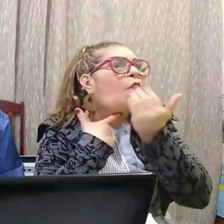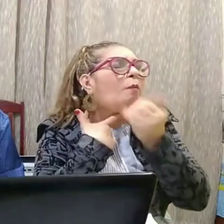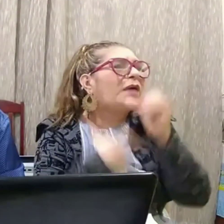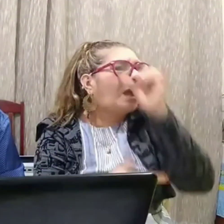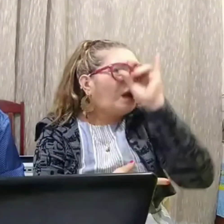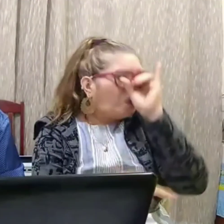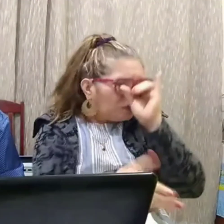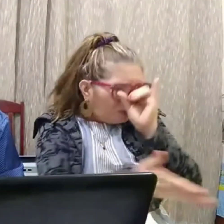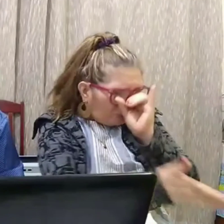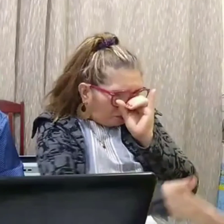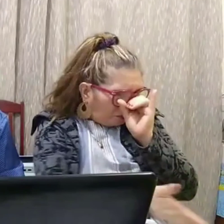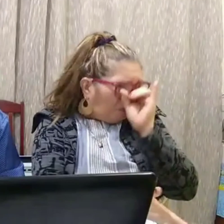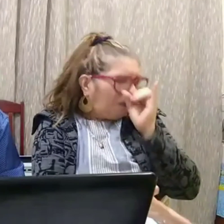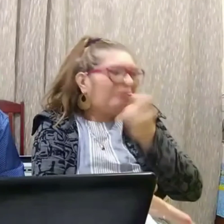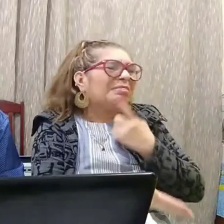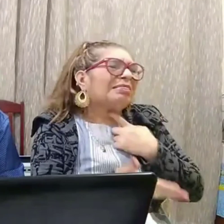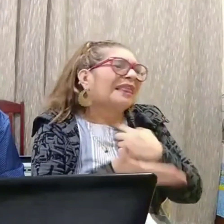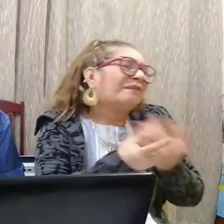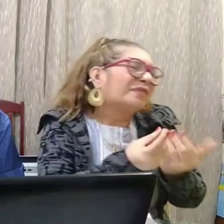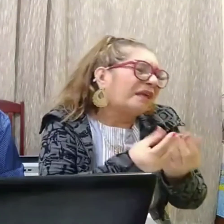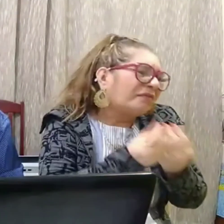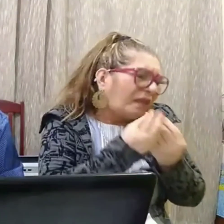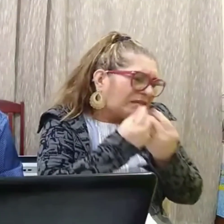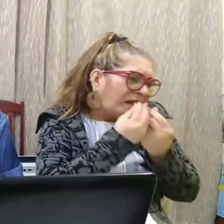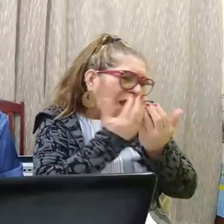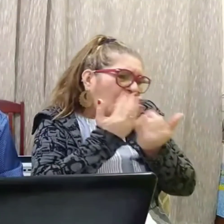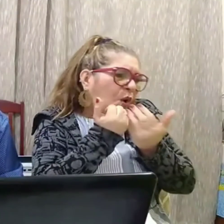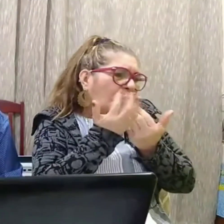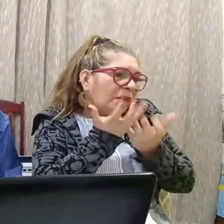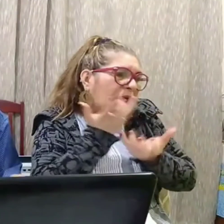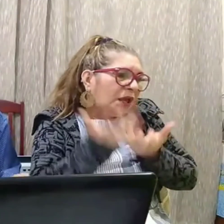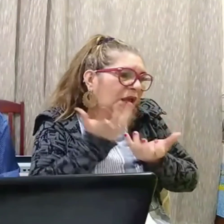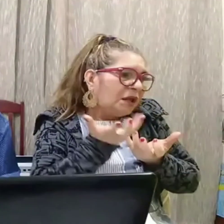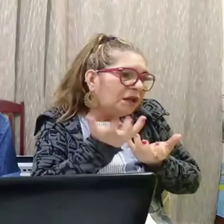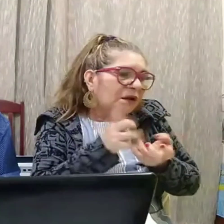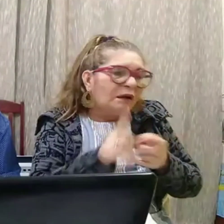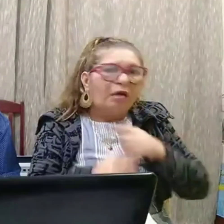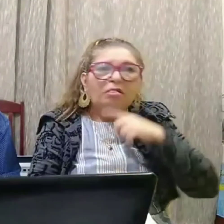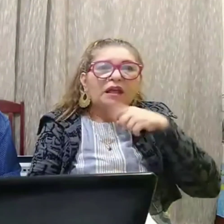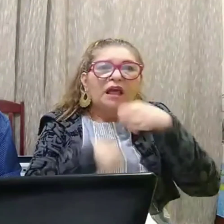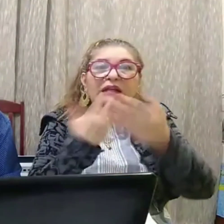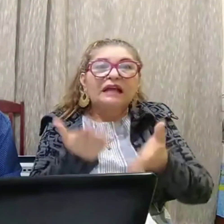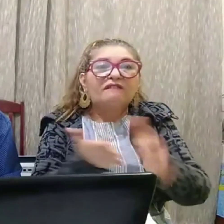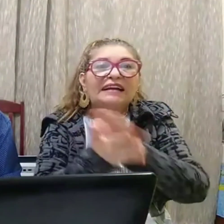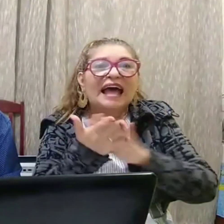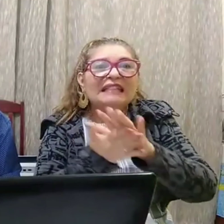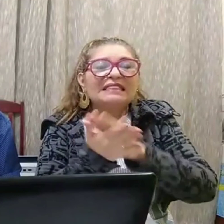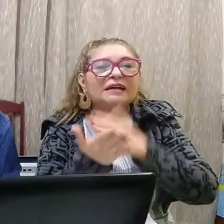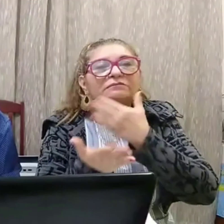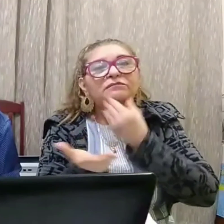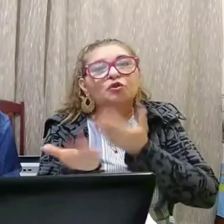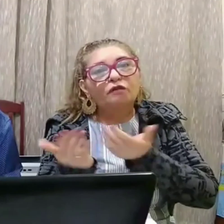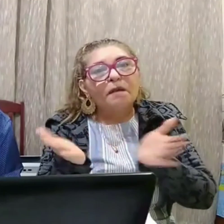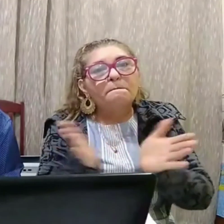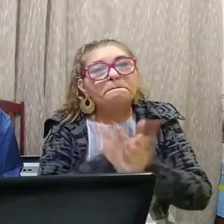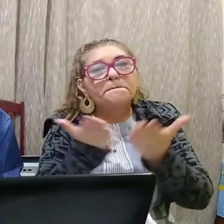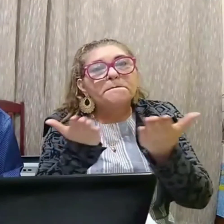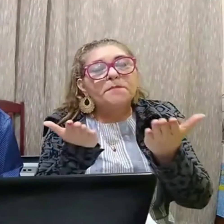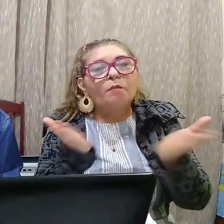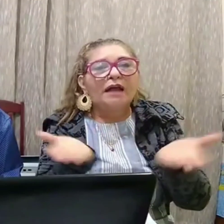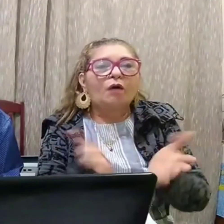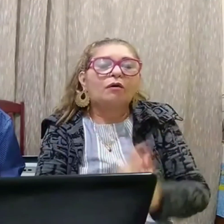fartar-se das alfarrobas que os porcos comiam, mas ninguém lhe dava nada.